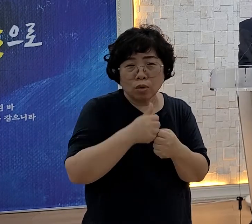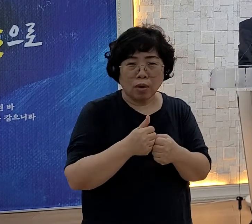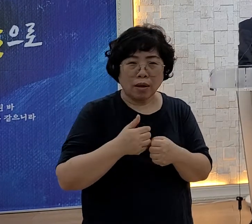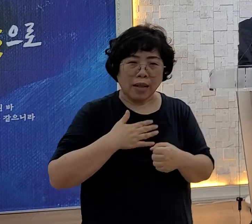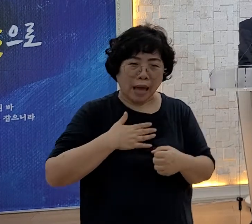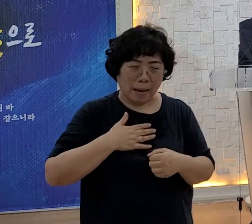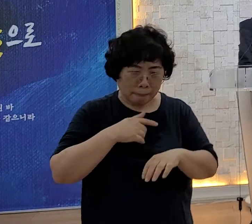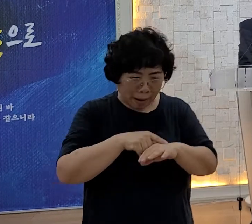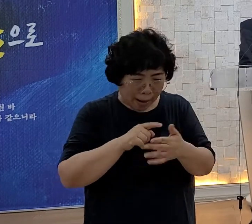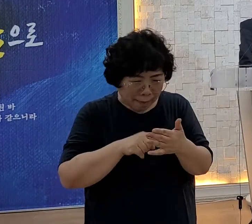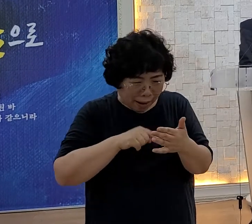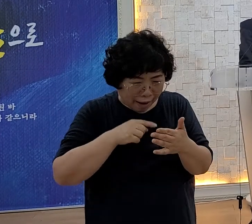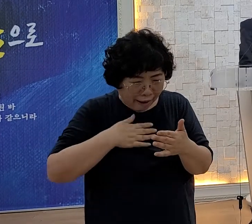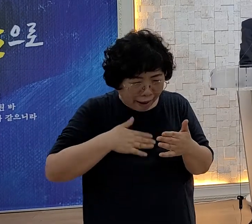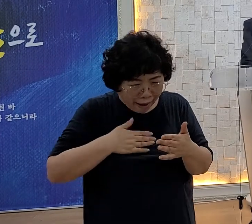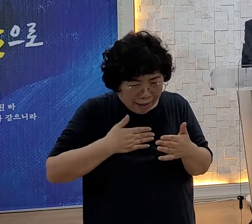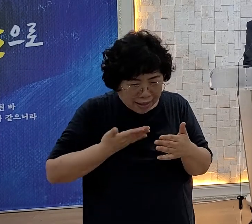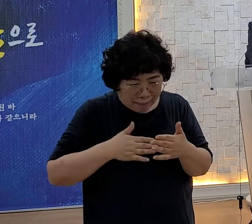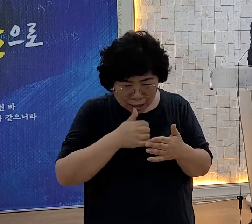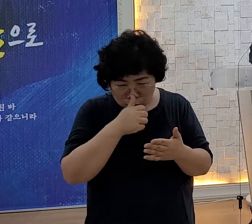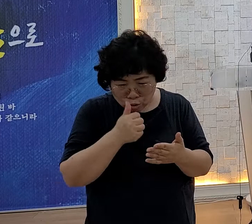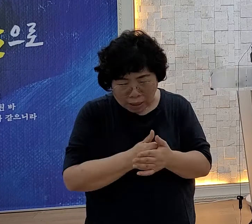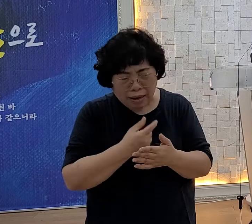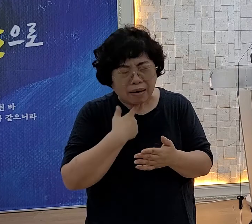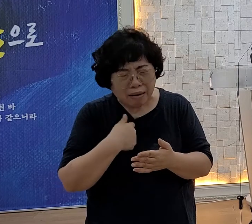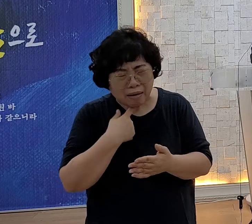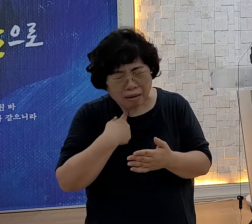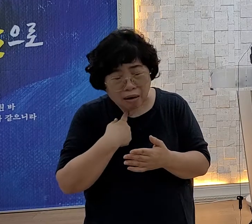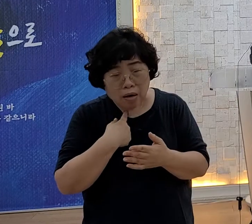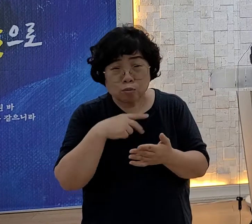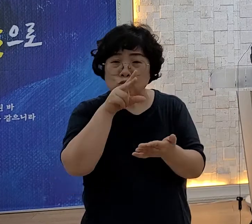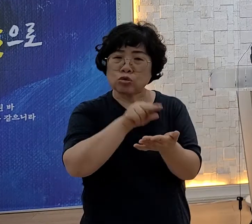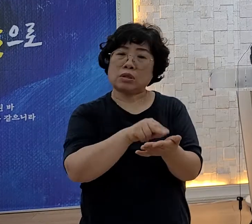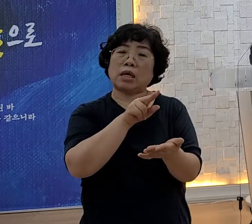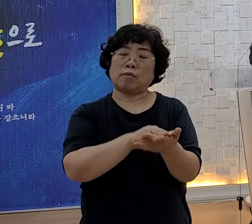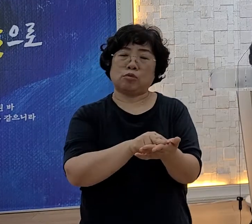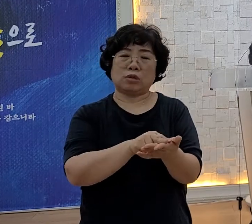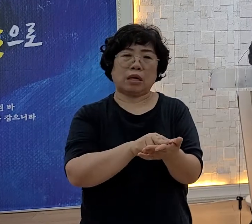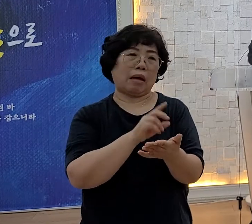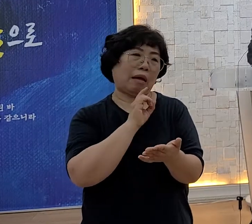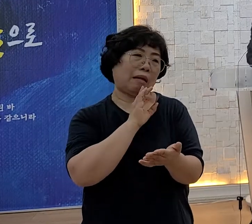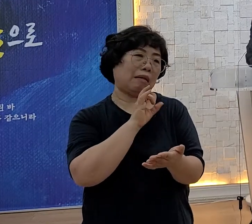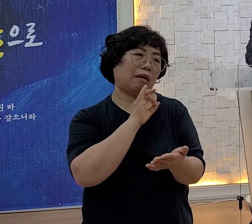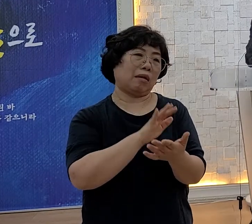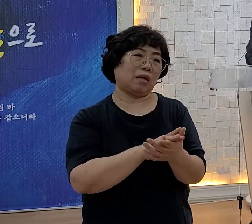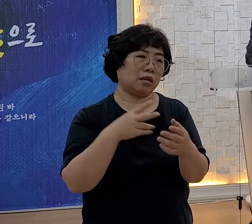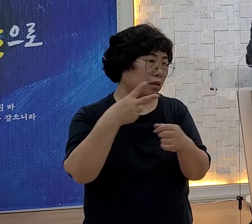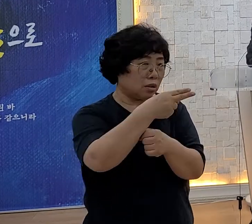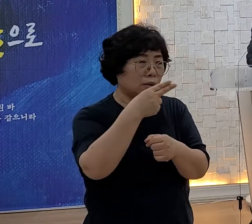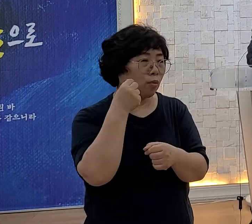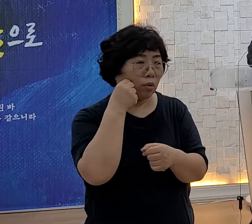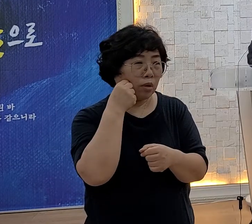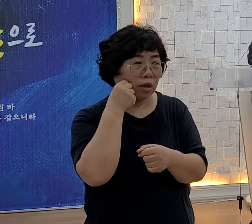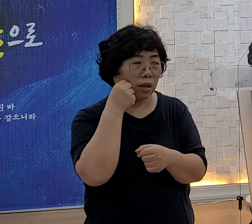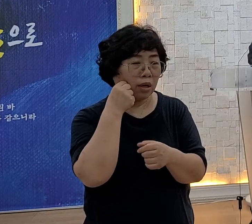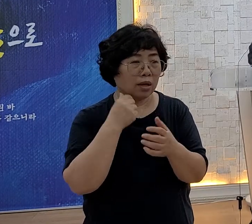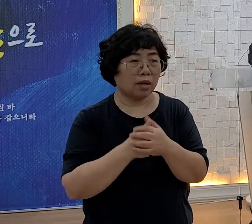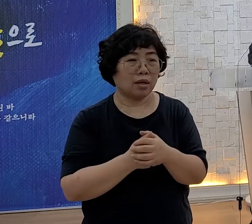짓는 죄성들, 이 해결할 수 없는 이 죄의 문제들, 그런가 하면 우리의 이 나쁜